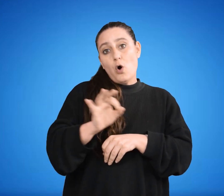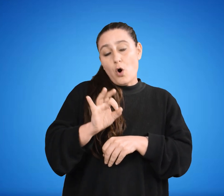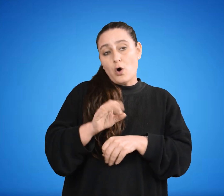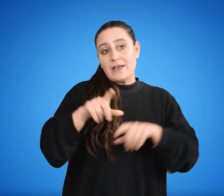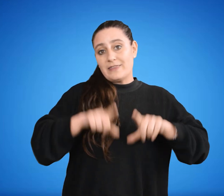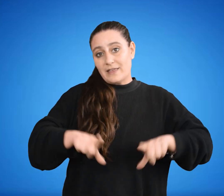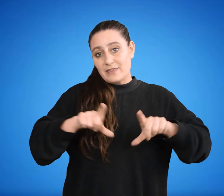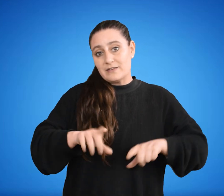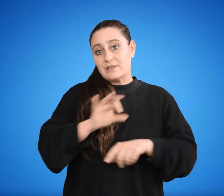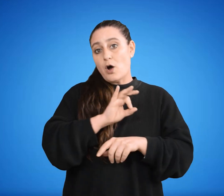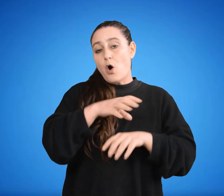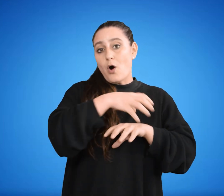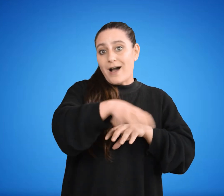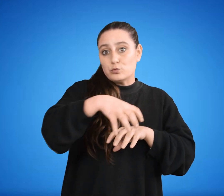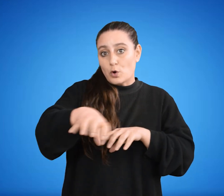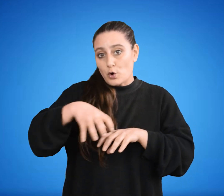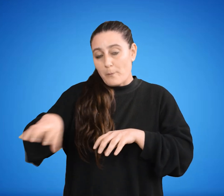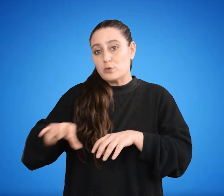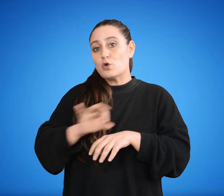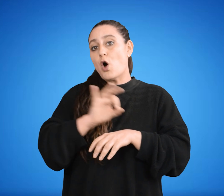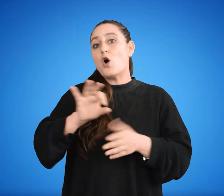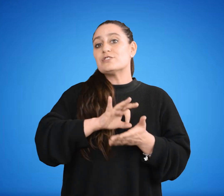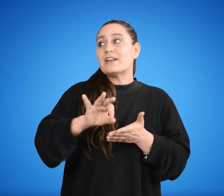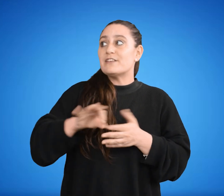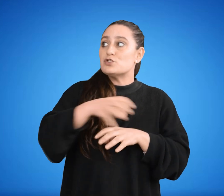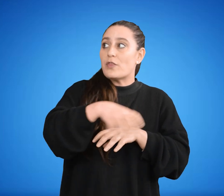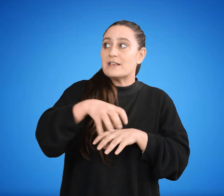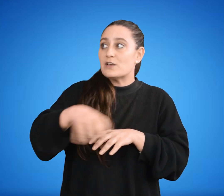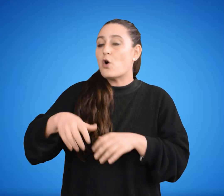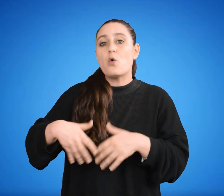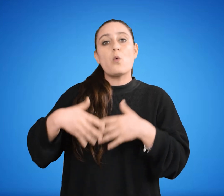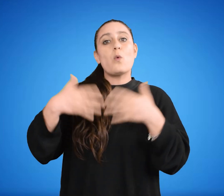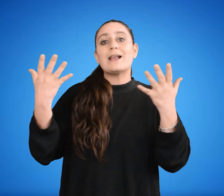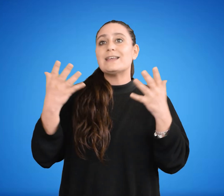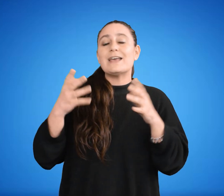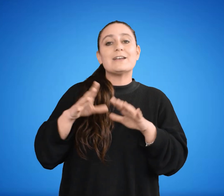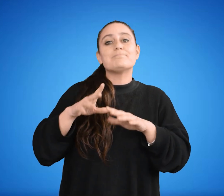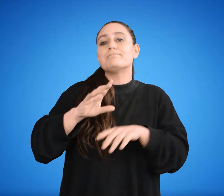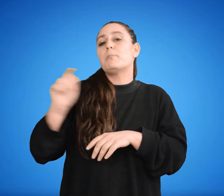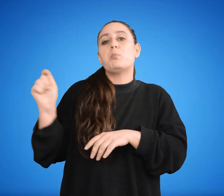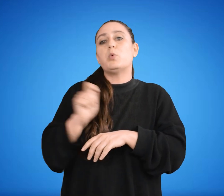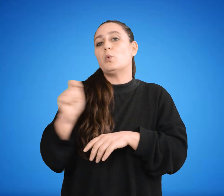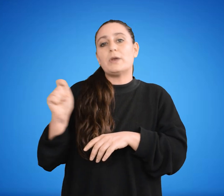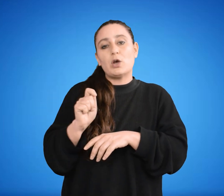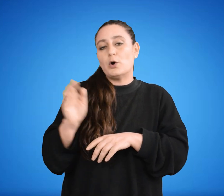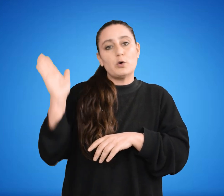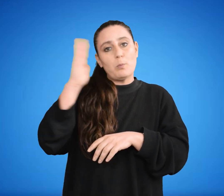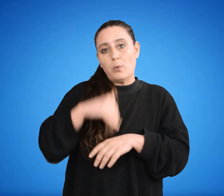departamentales de los entes autónomos de los servicios descentralizados o de cualquier otro órgano público ni prestar